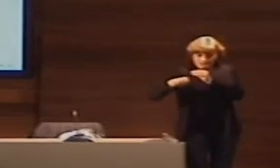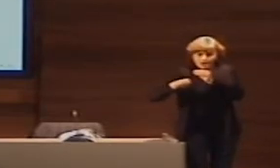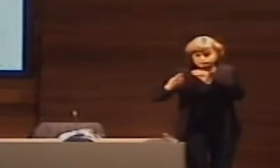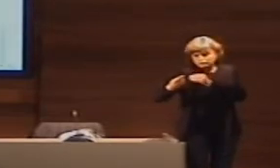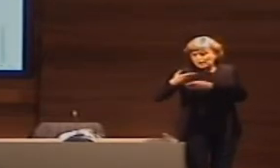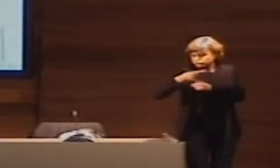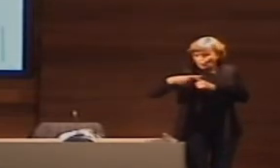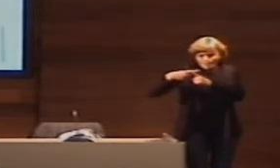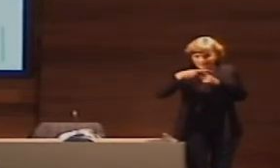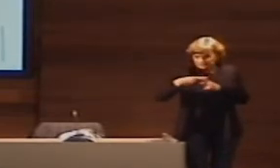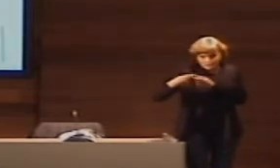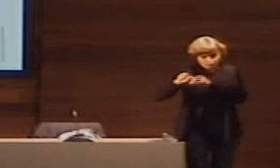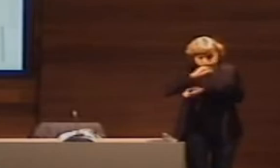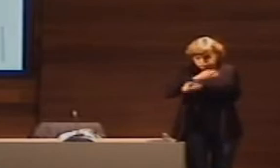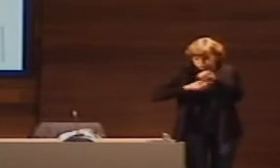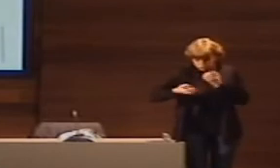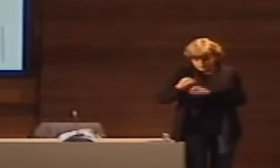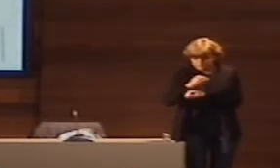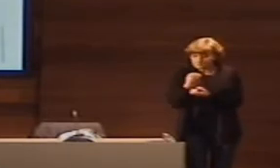comentar. Bien.